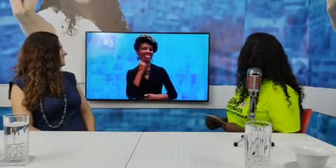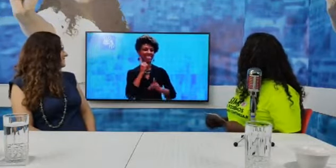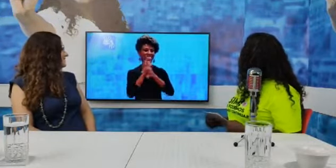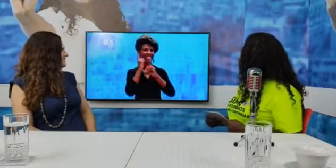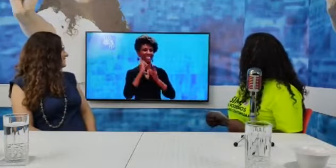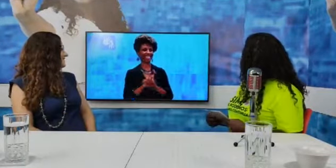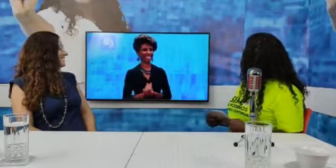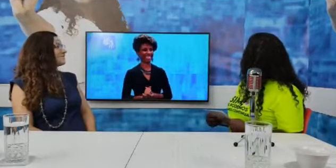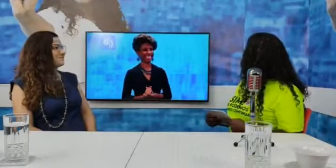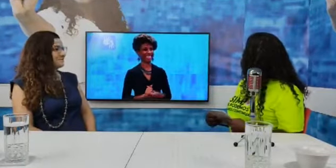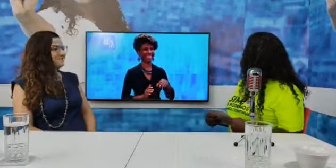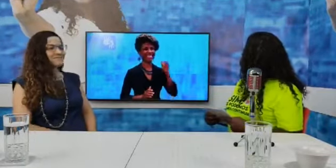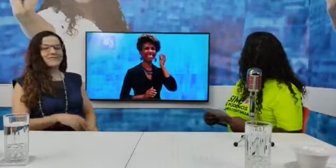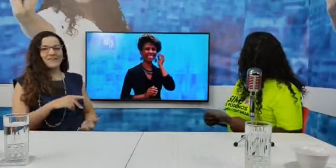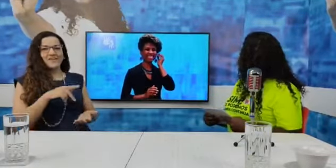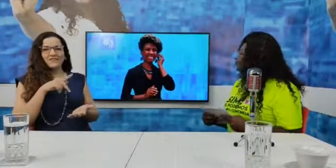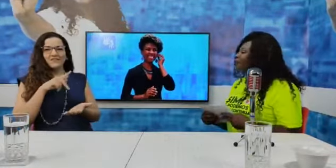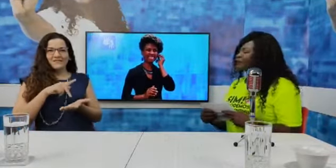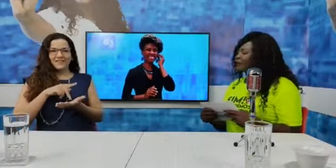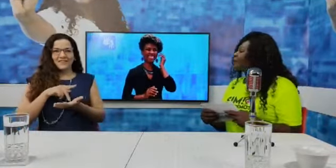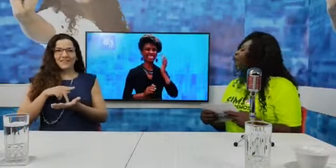aí.